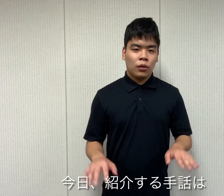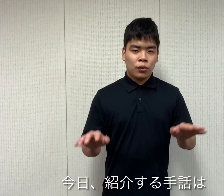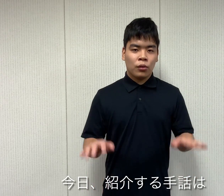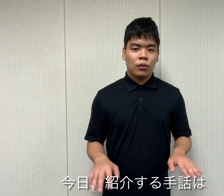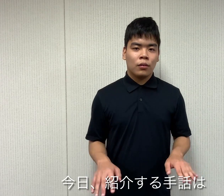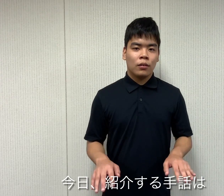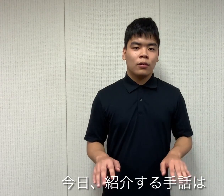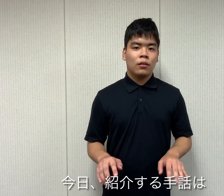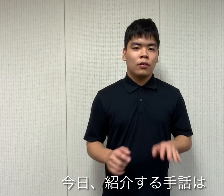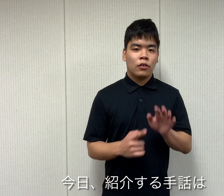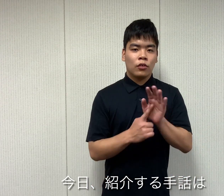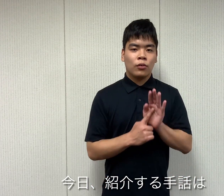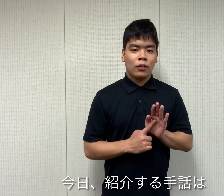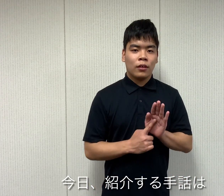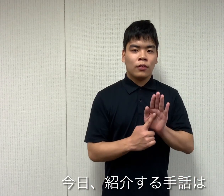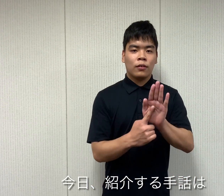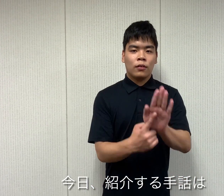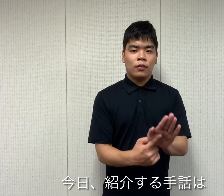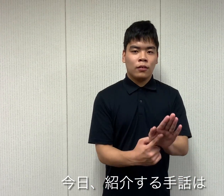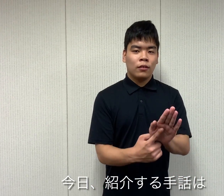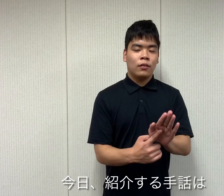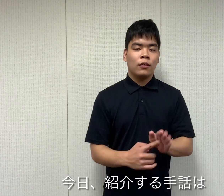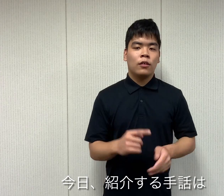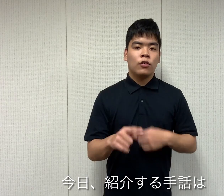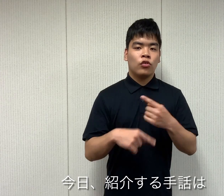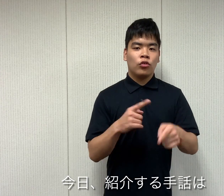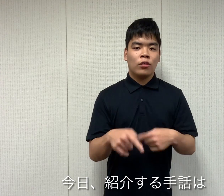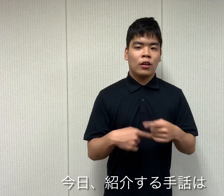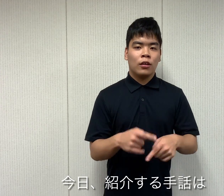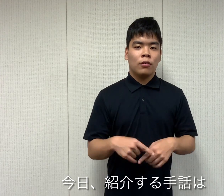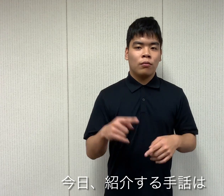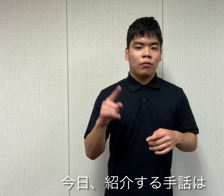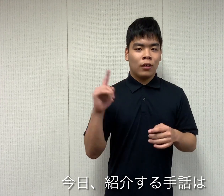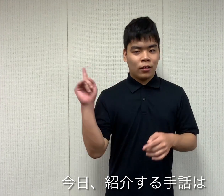今日紹介する手話は